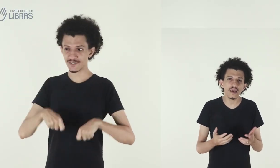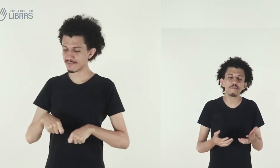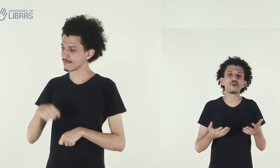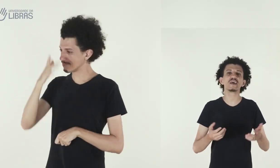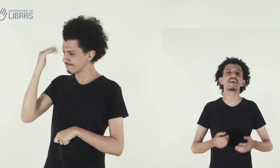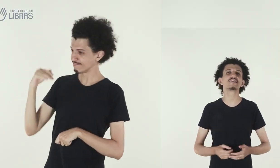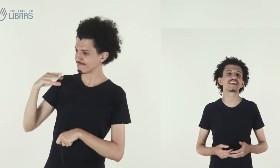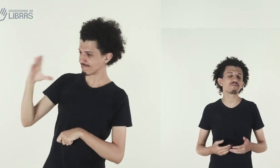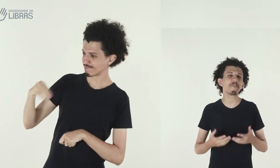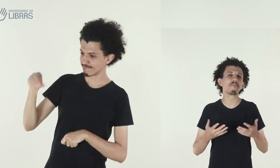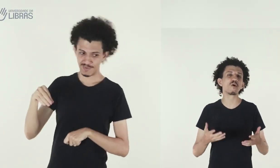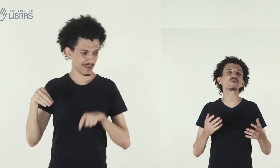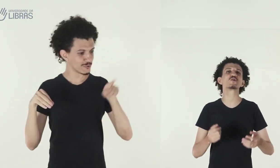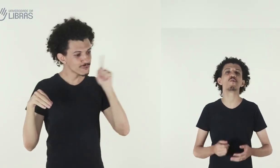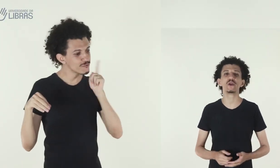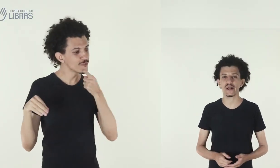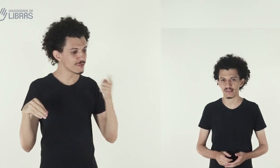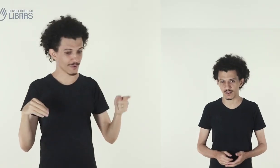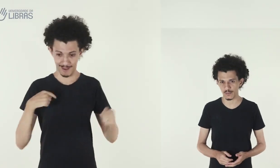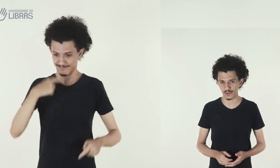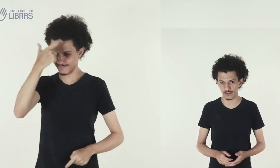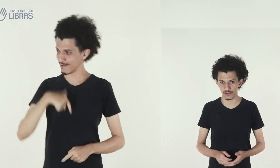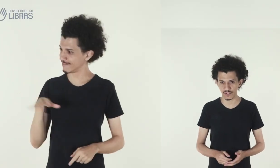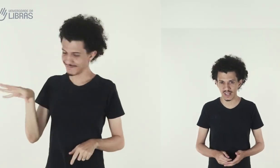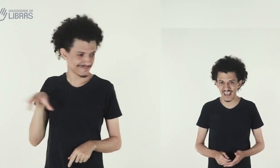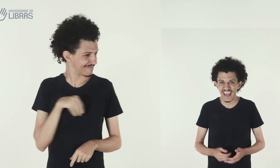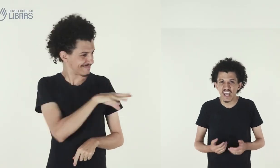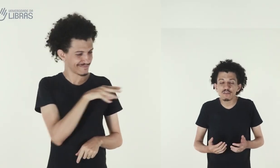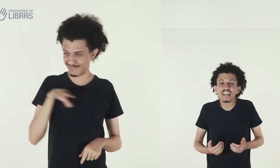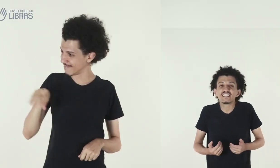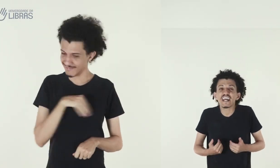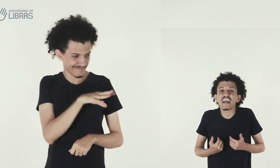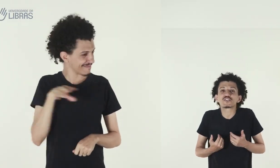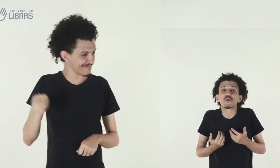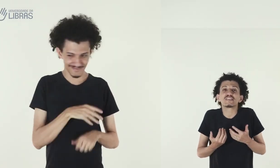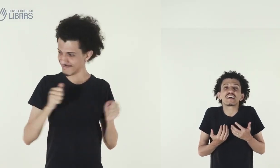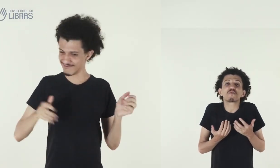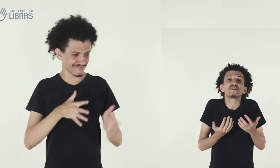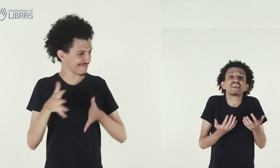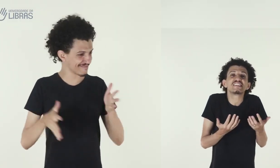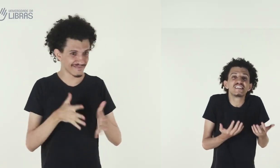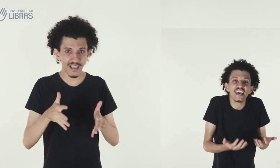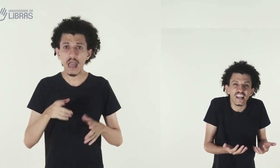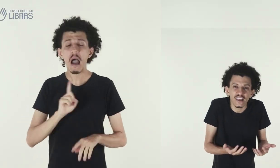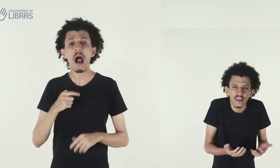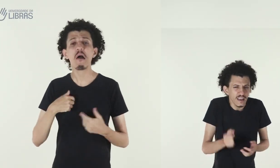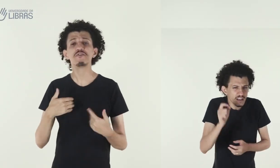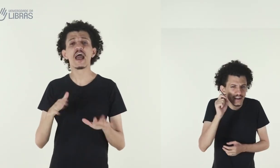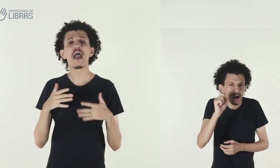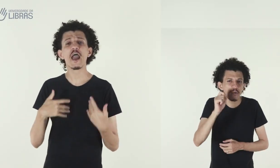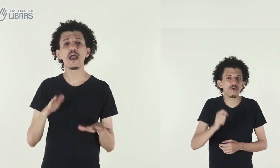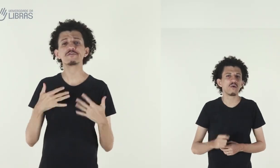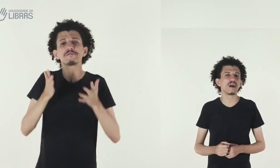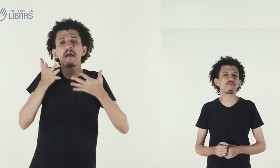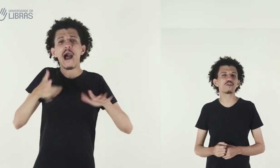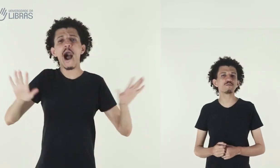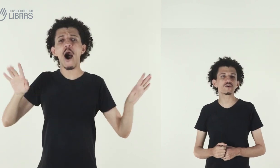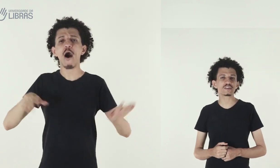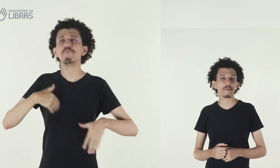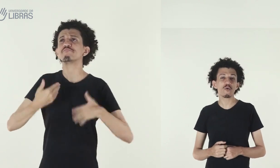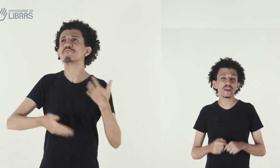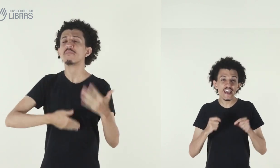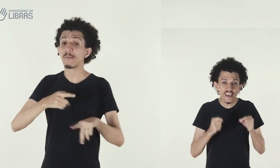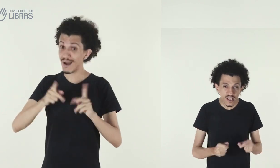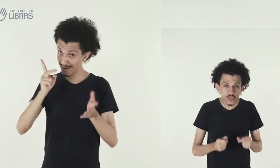eu também poderia ser uma ponte de comunicação para os surdos. Eu deixei as coisas acontecerem e daqui a pouco eu vou